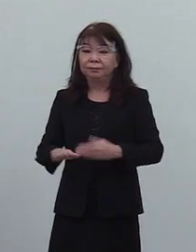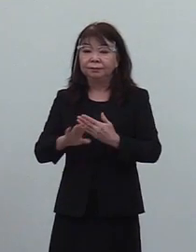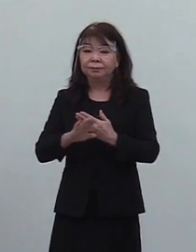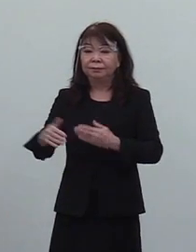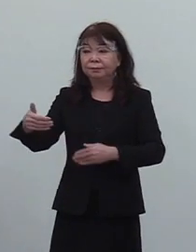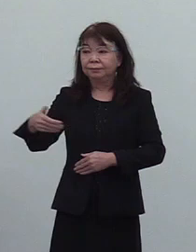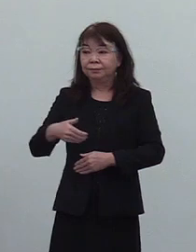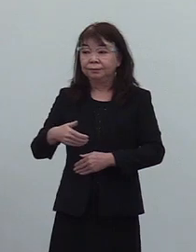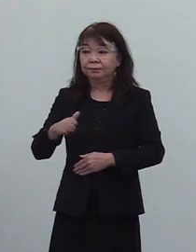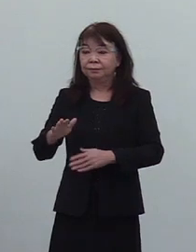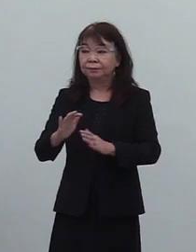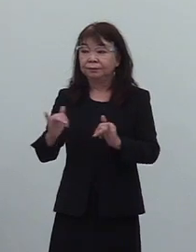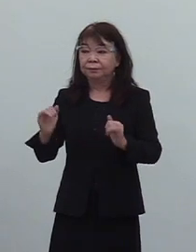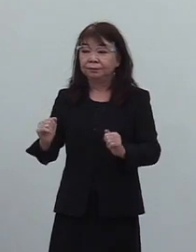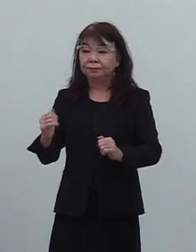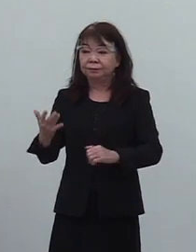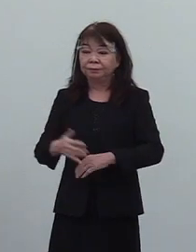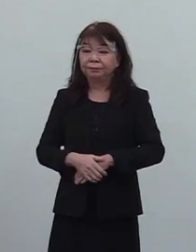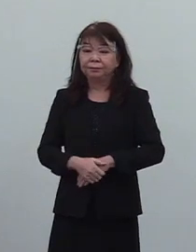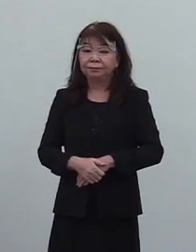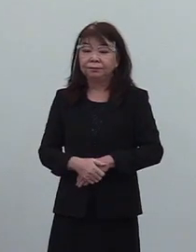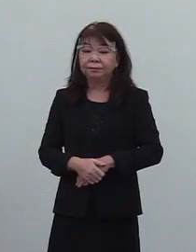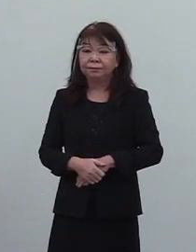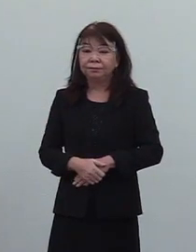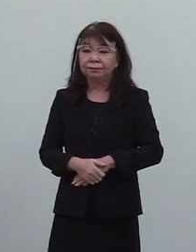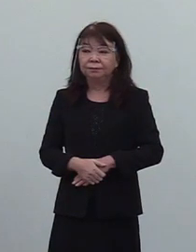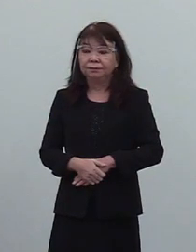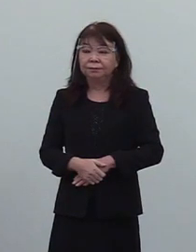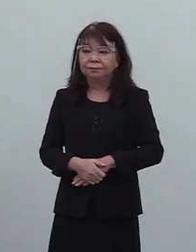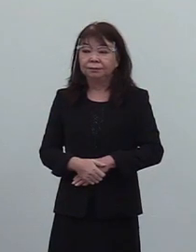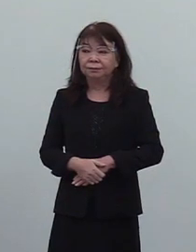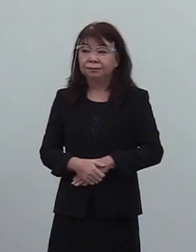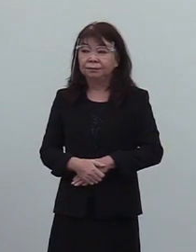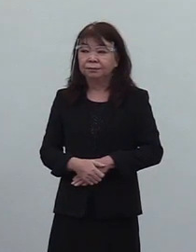他にご質問のある方いらっしゃいませんか。